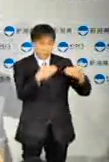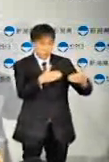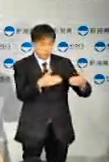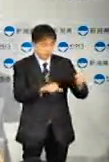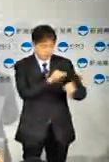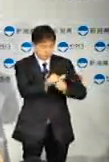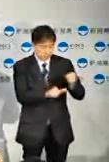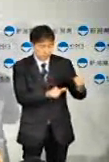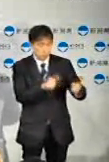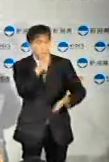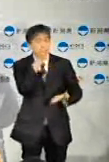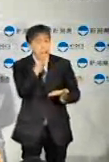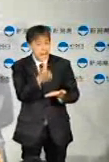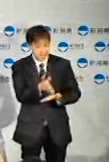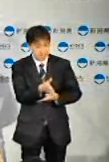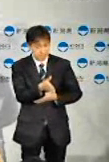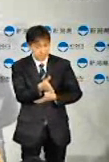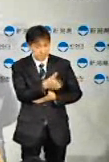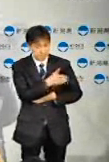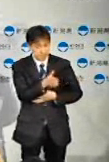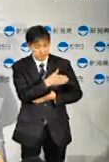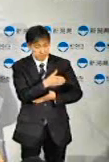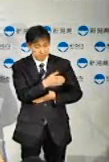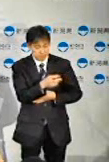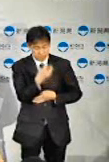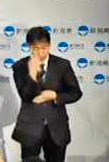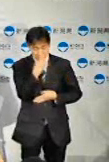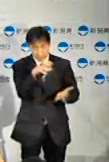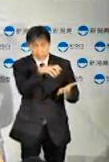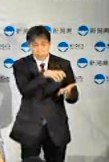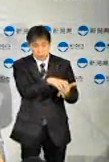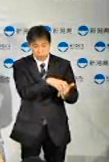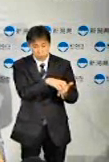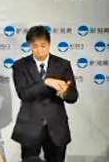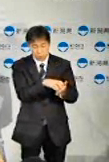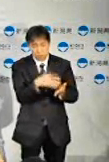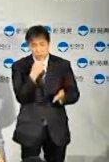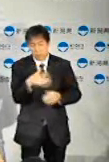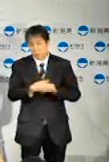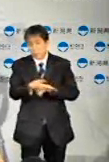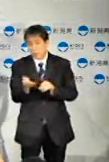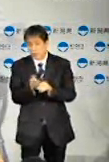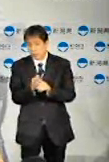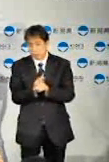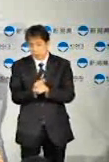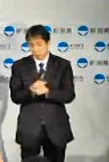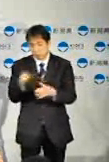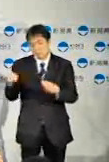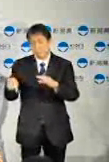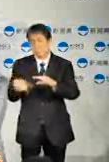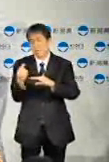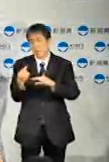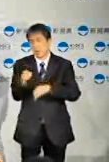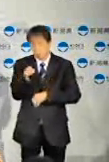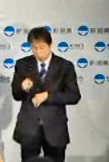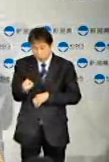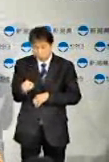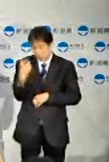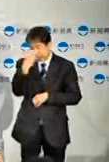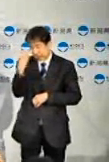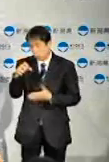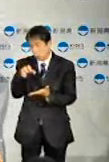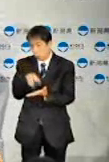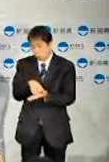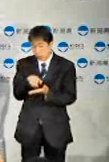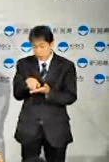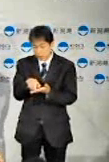5年半にわたるですね、検証、福島第一原発事故の検証ですけれども、に関する検証ですけれども、これについ